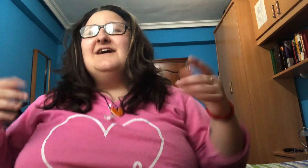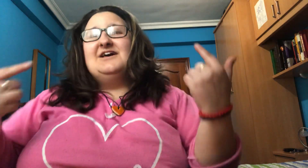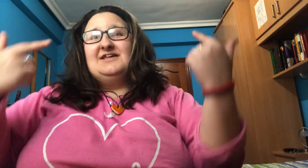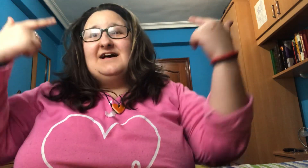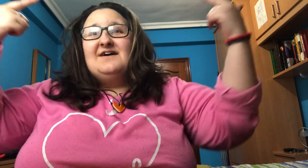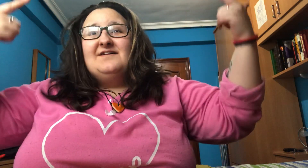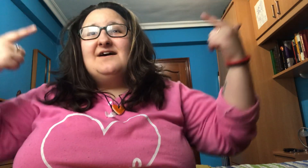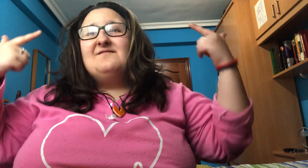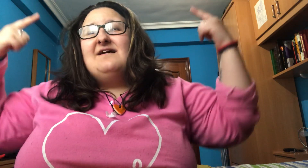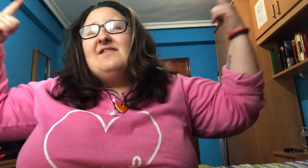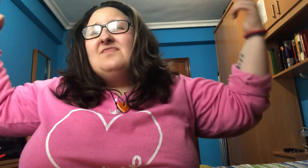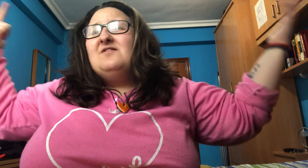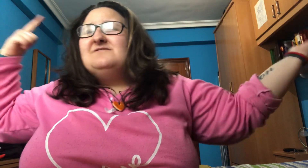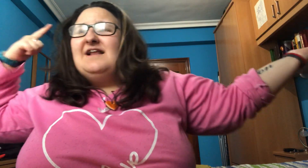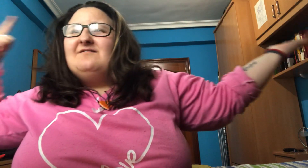Y ahora cuando salgo a